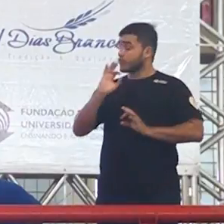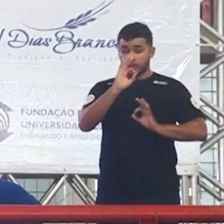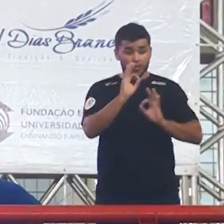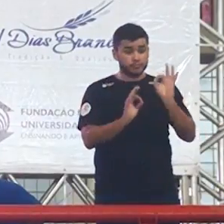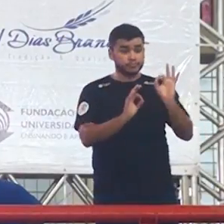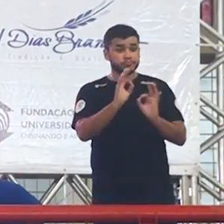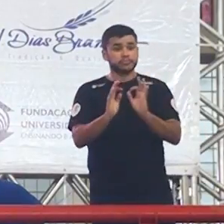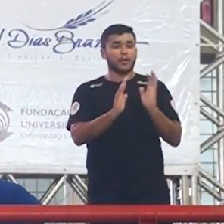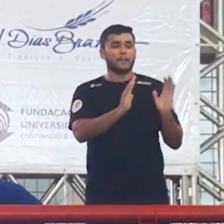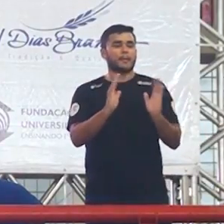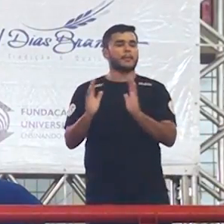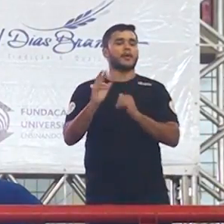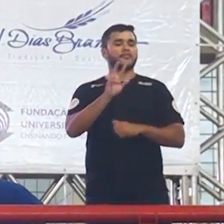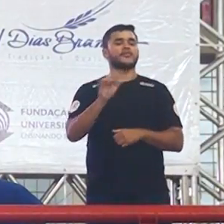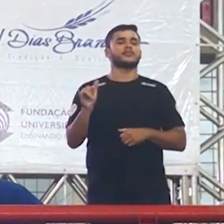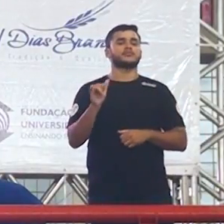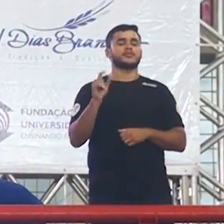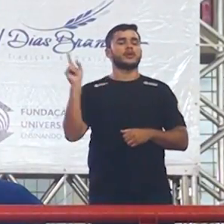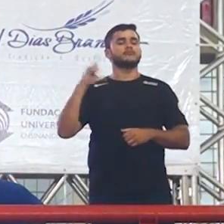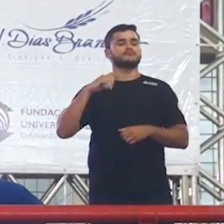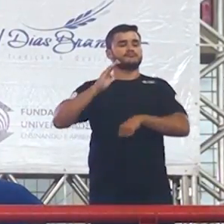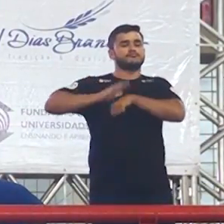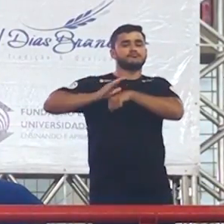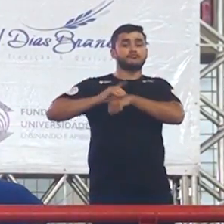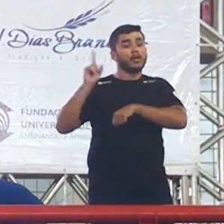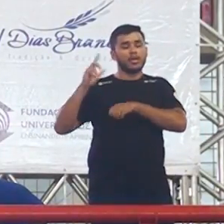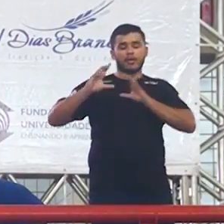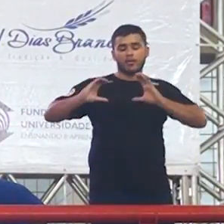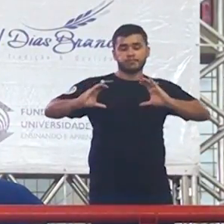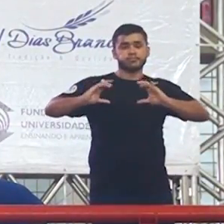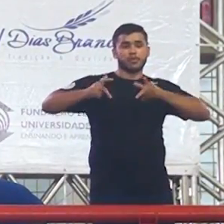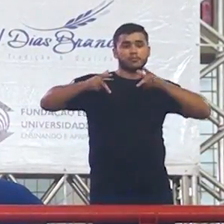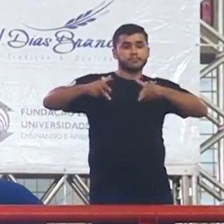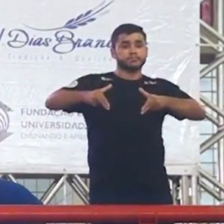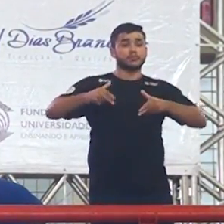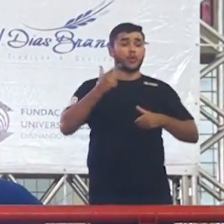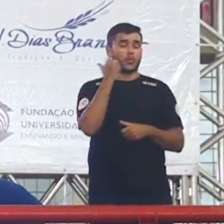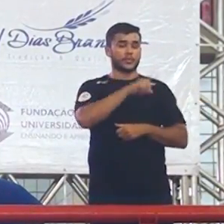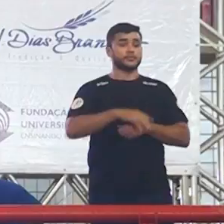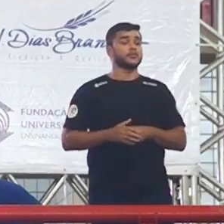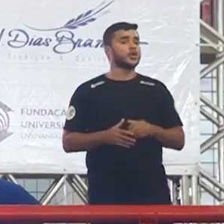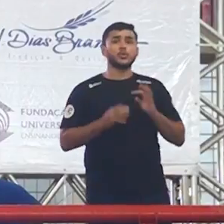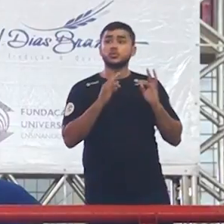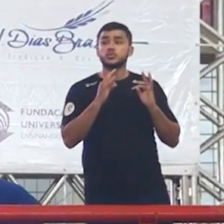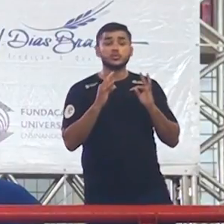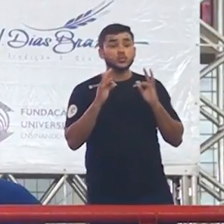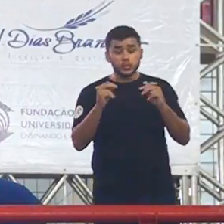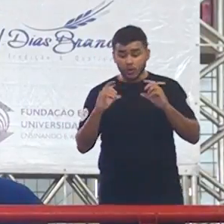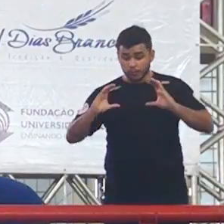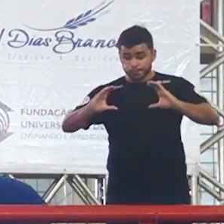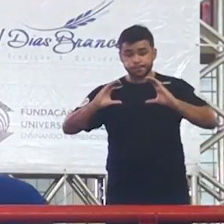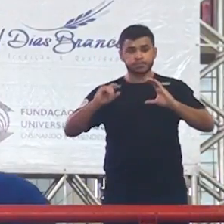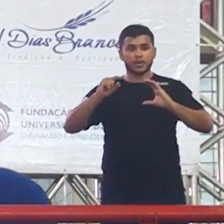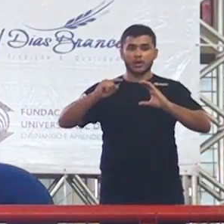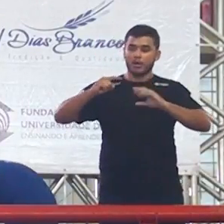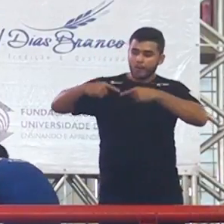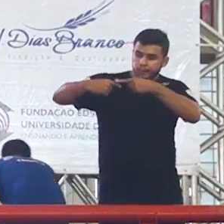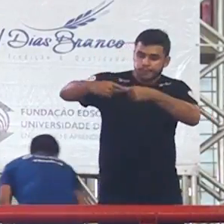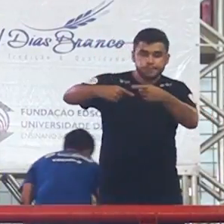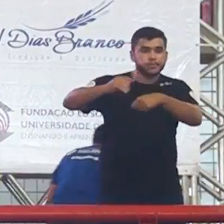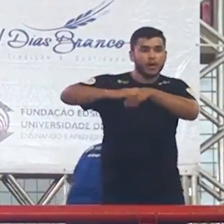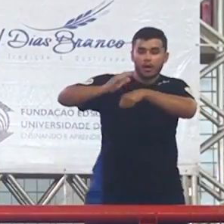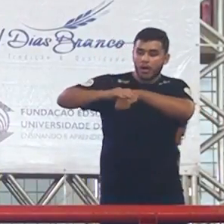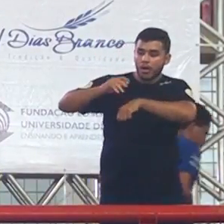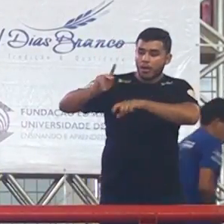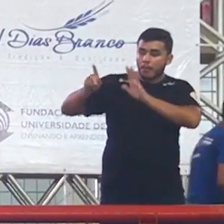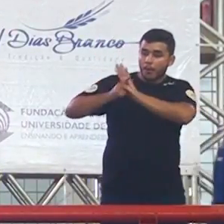essas cargas elétricas e vai ter uma corrente elétrica. Por isso, pessoal, que toda bateria é um gerador